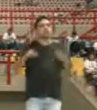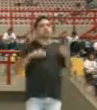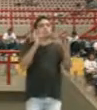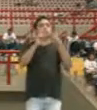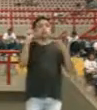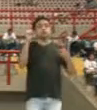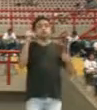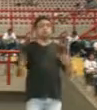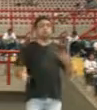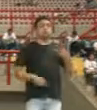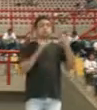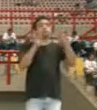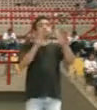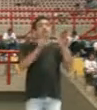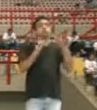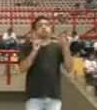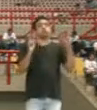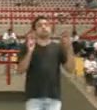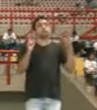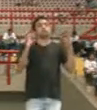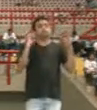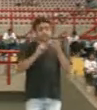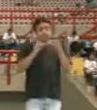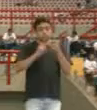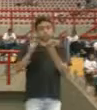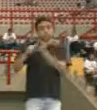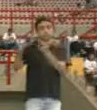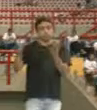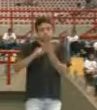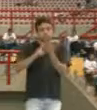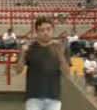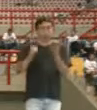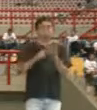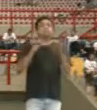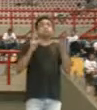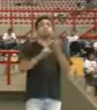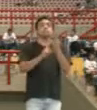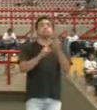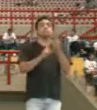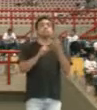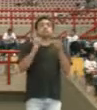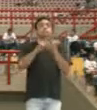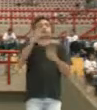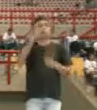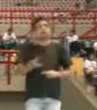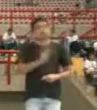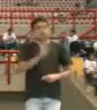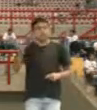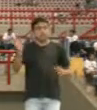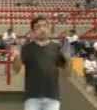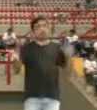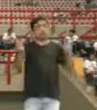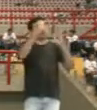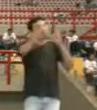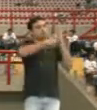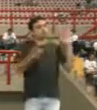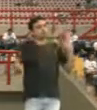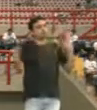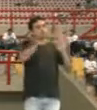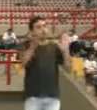ser geográfico, meu repertório pode ser jornalístico, meu repertório pode ser até literário. O